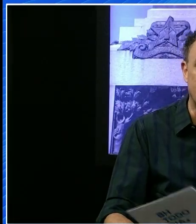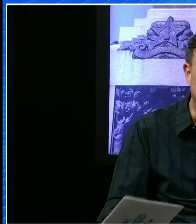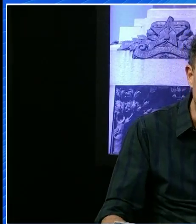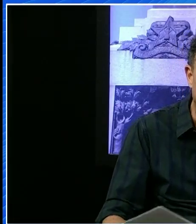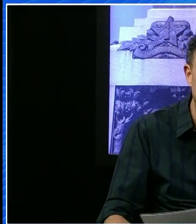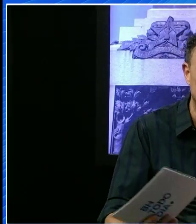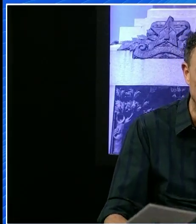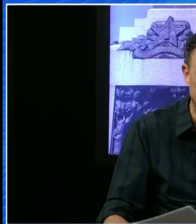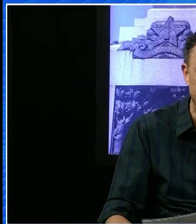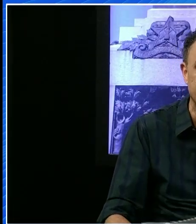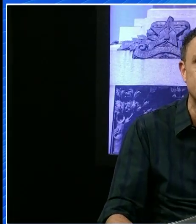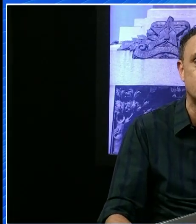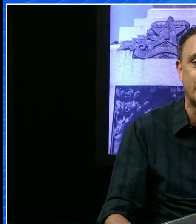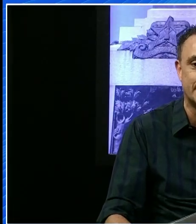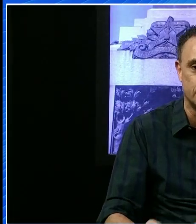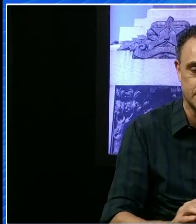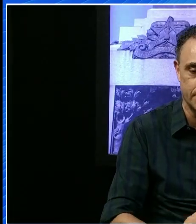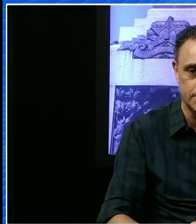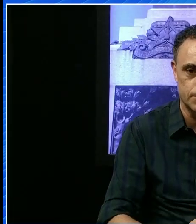né? Principalmente surdas aí? Como é que você vê isso?